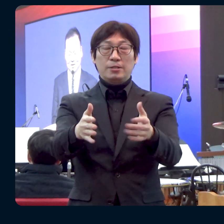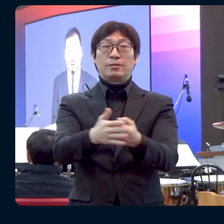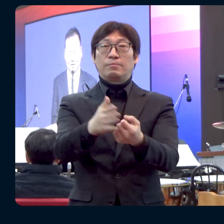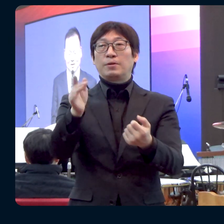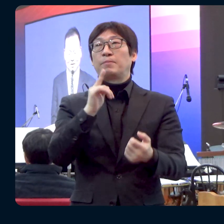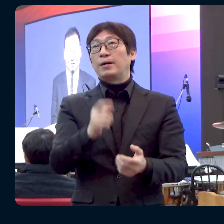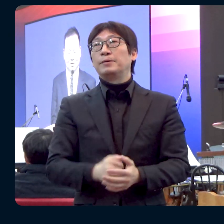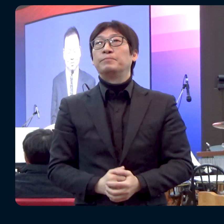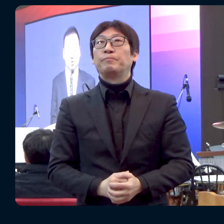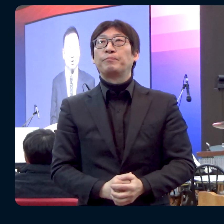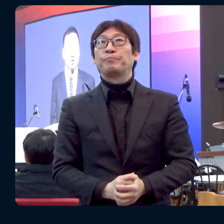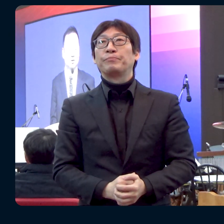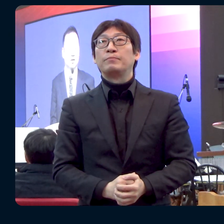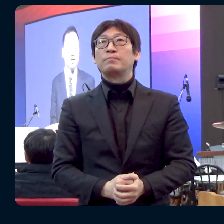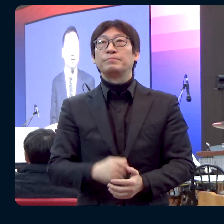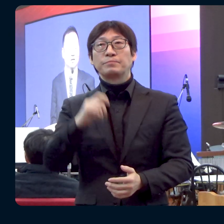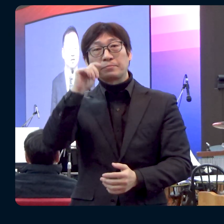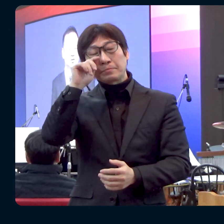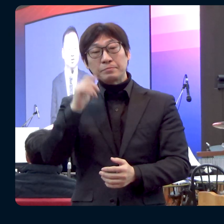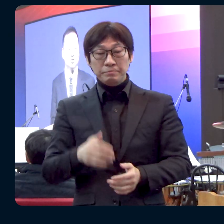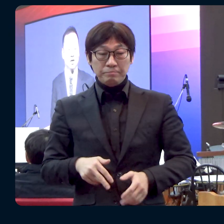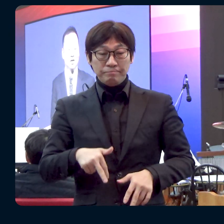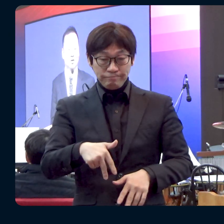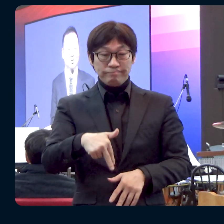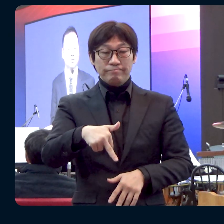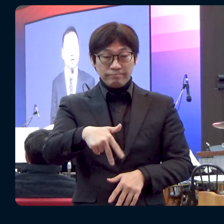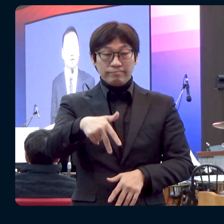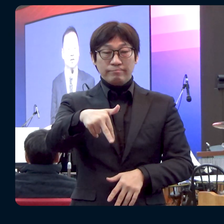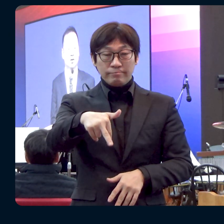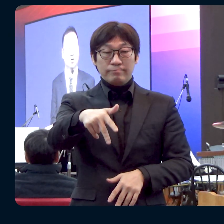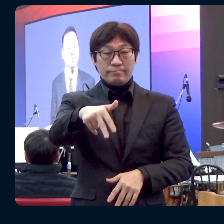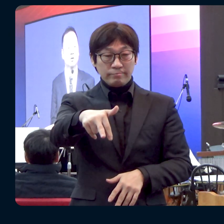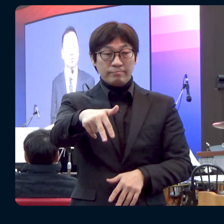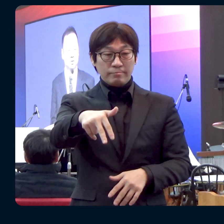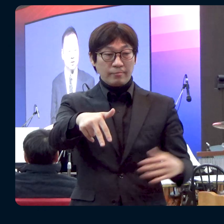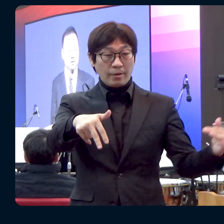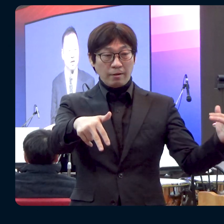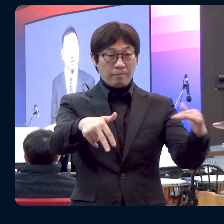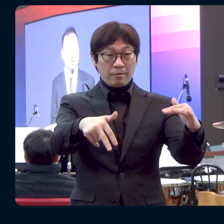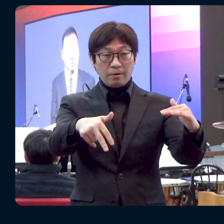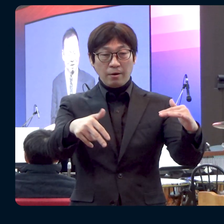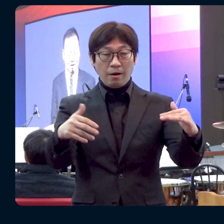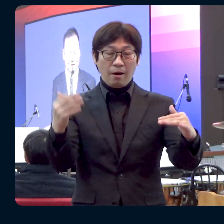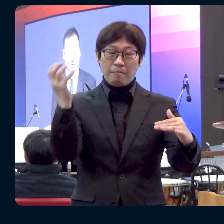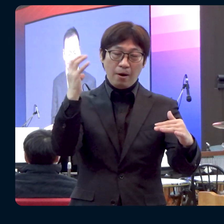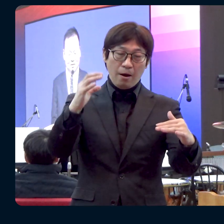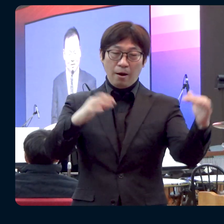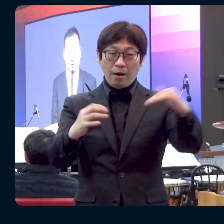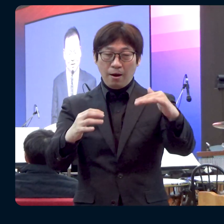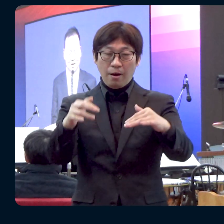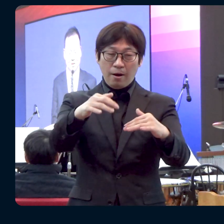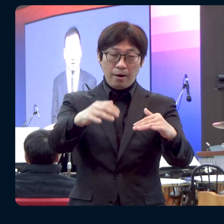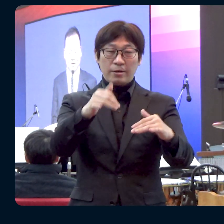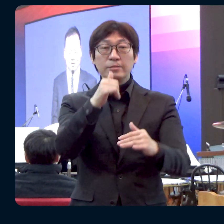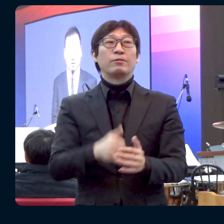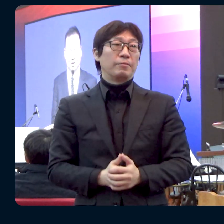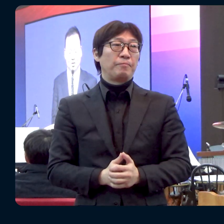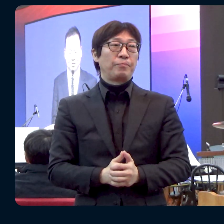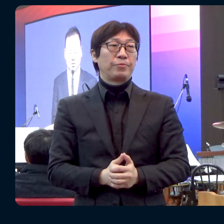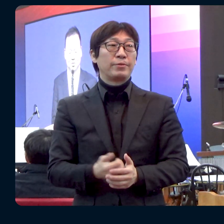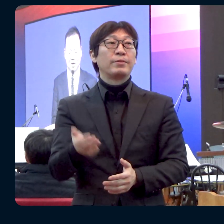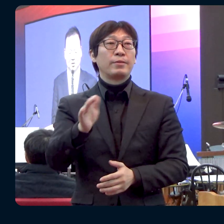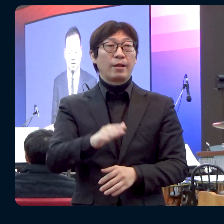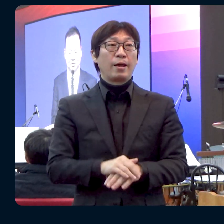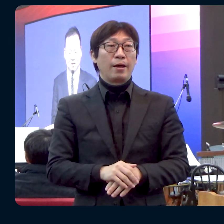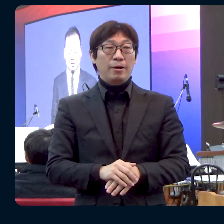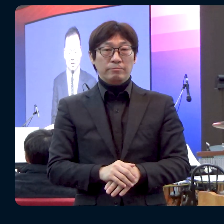때문입니다. 물론 가는 길 중에 온갖 험한 꼴을 당하기도 합니다. 하지만